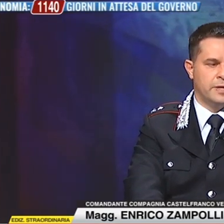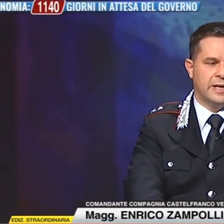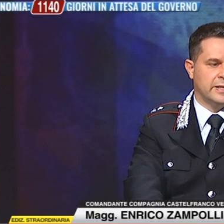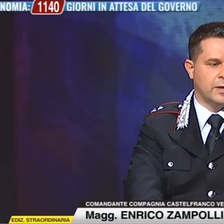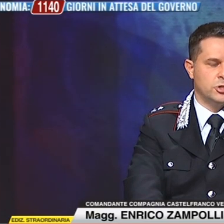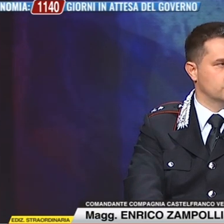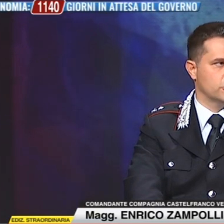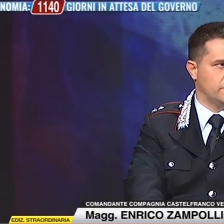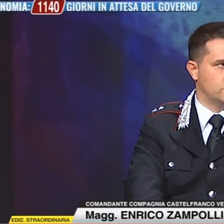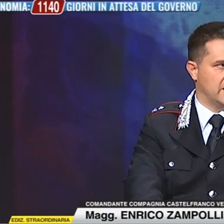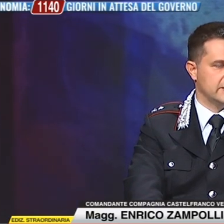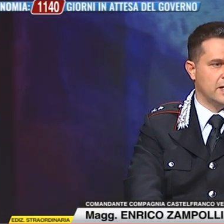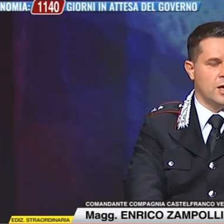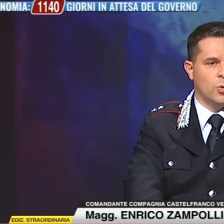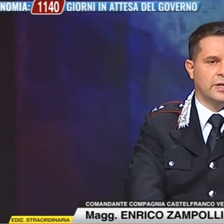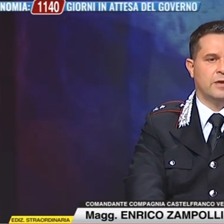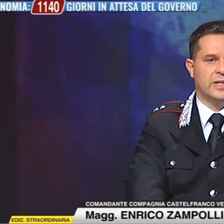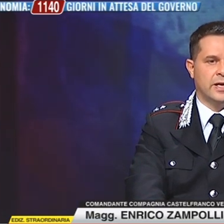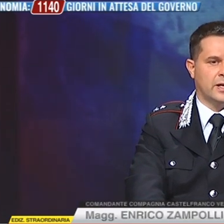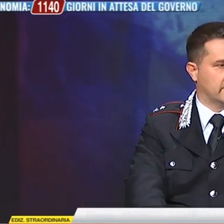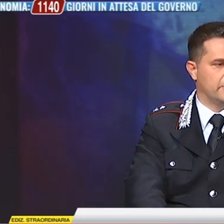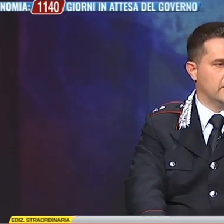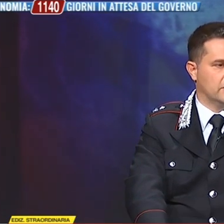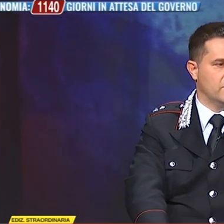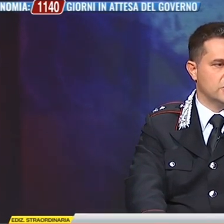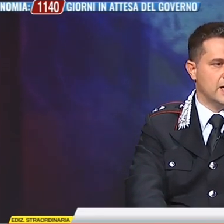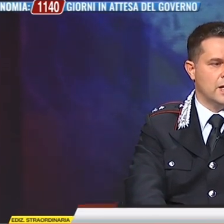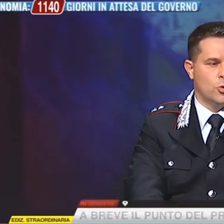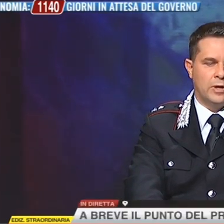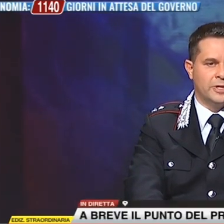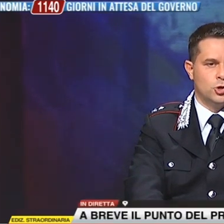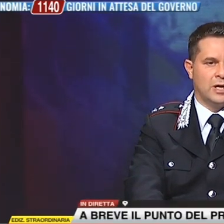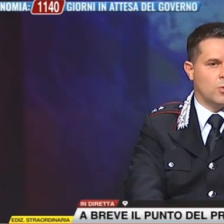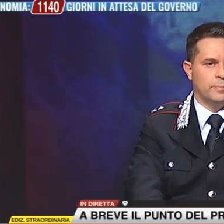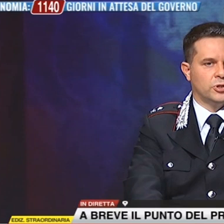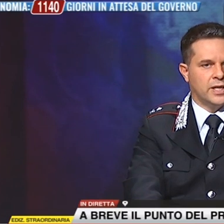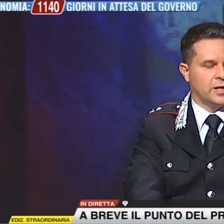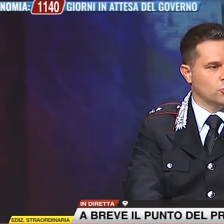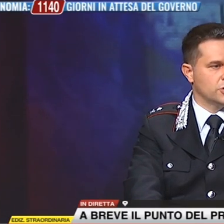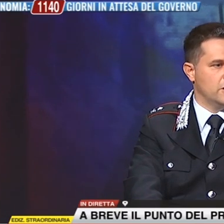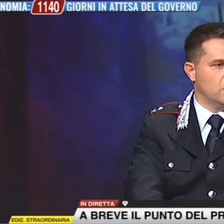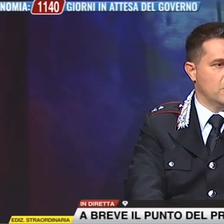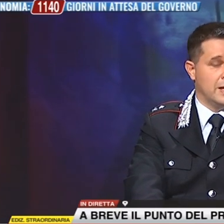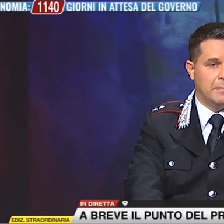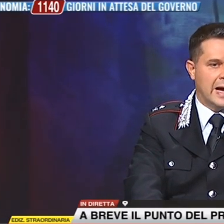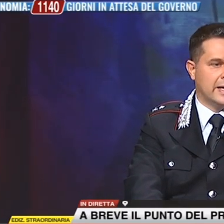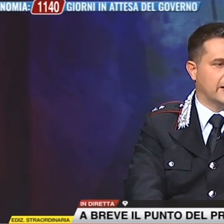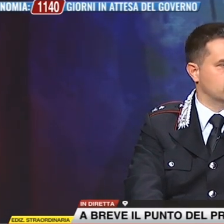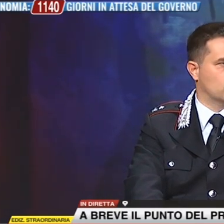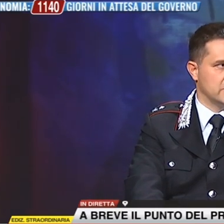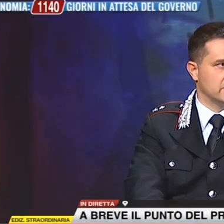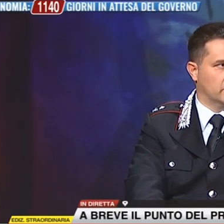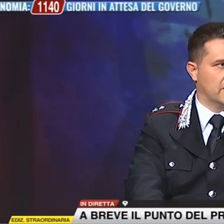più possibile di dare questo senso di vicinanza. Quindi nel vedere nel carabiniere in divisa una persona alla quale poter chiedere consiglio, ma